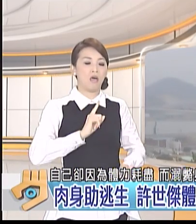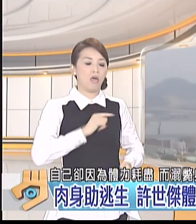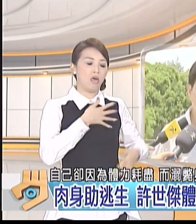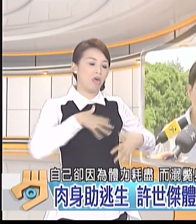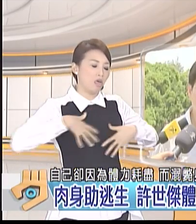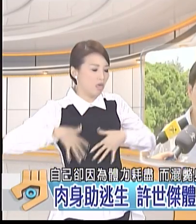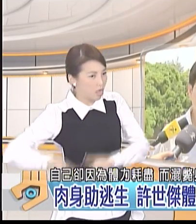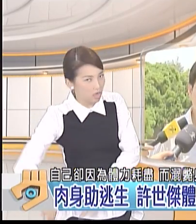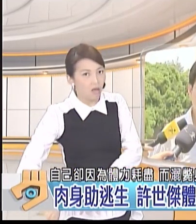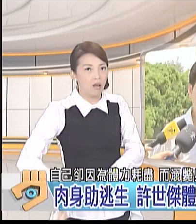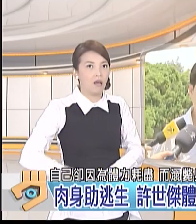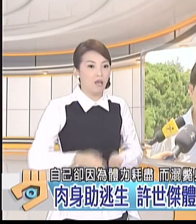亡。